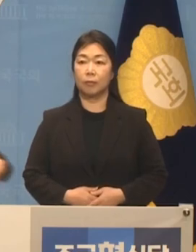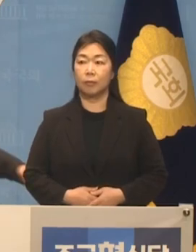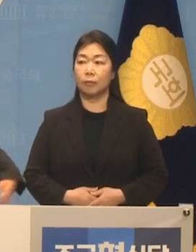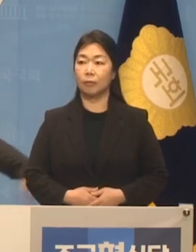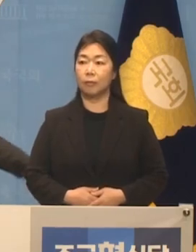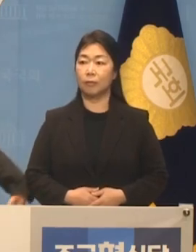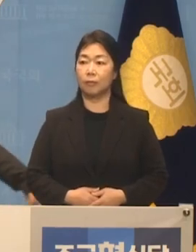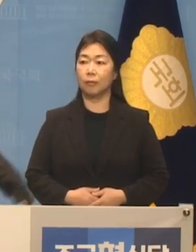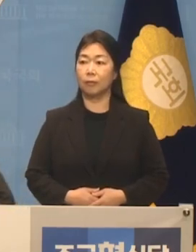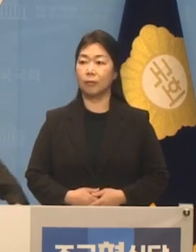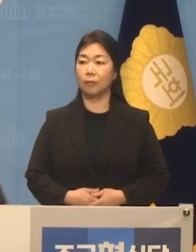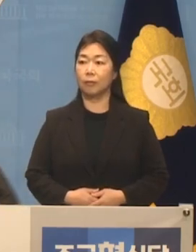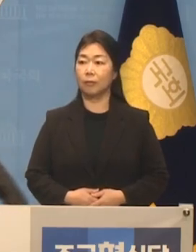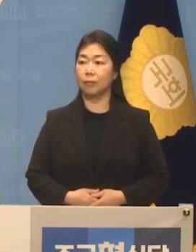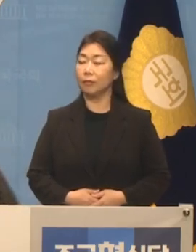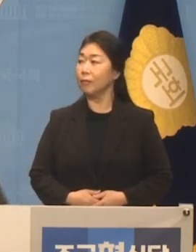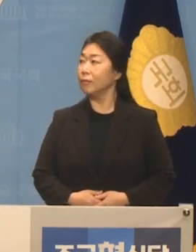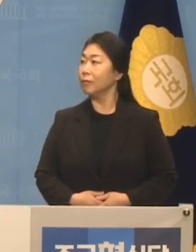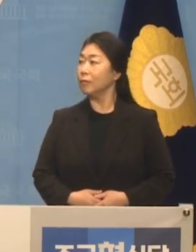이렇게 붙어서 서세요.